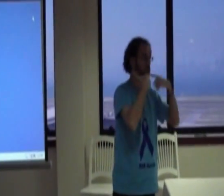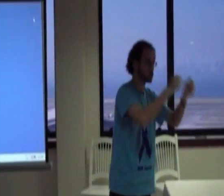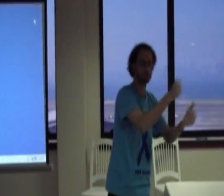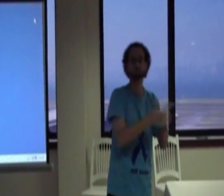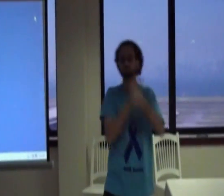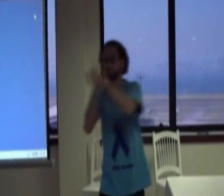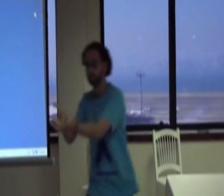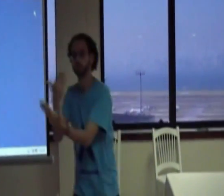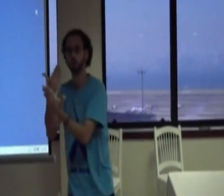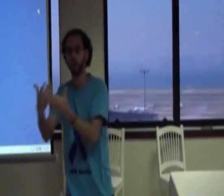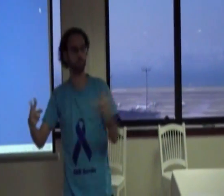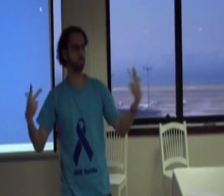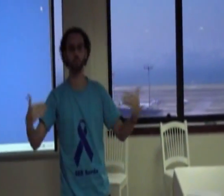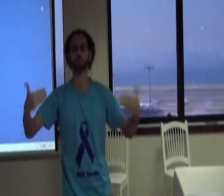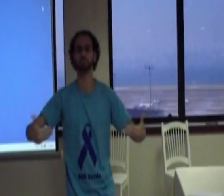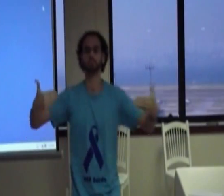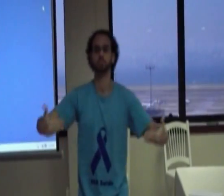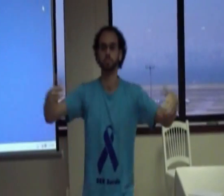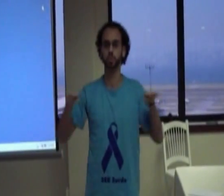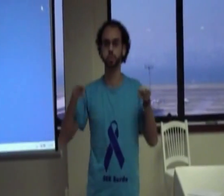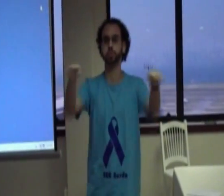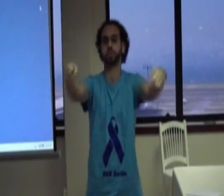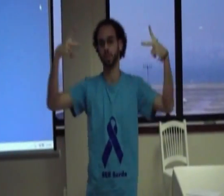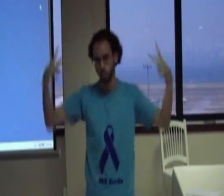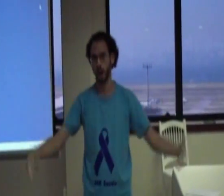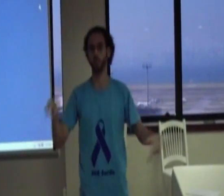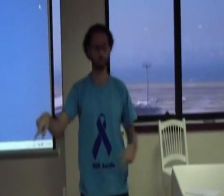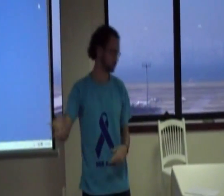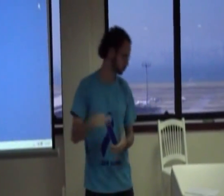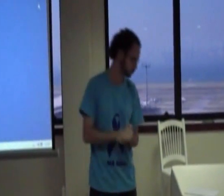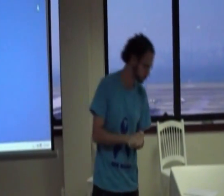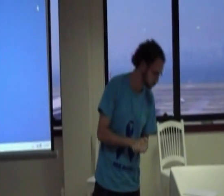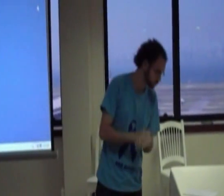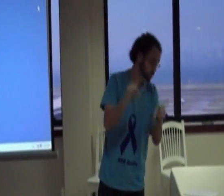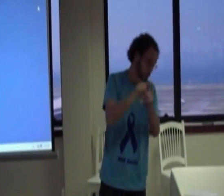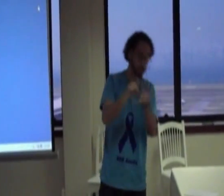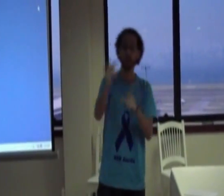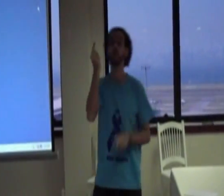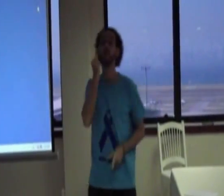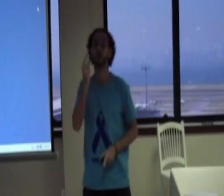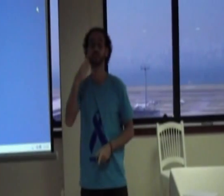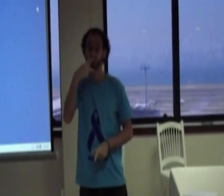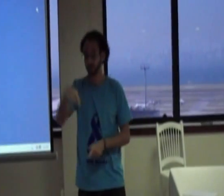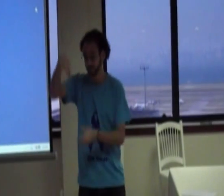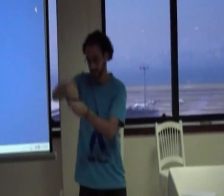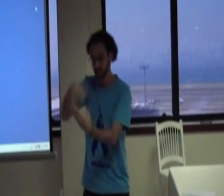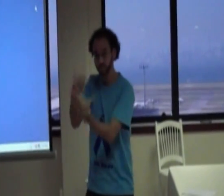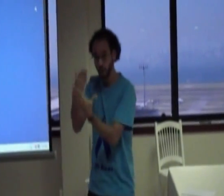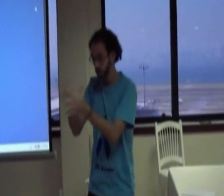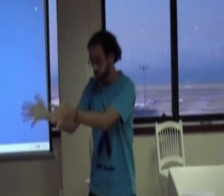E aí há um dito, né, que fala que quando a cultura ela é preservada, ela é respeitada, se há um avanço. A